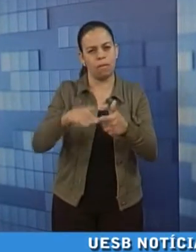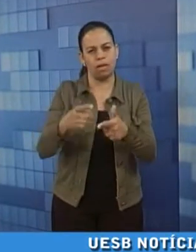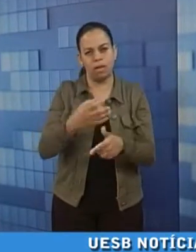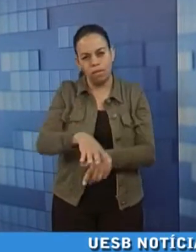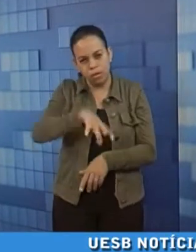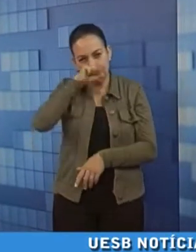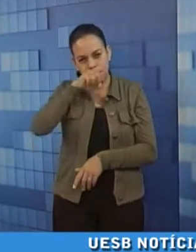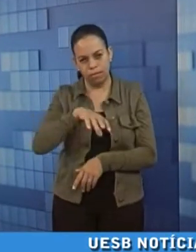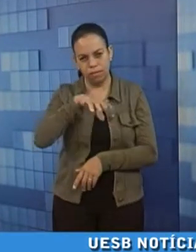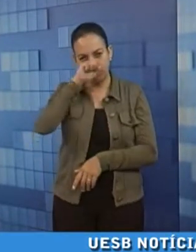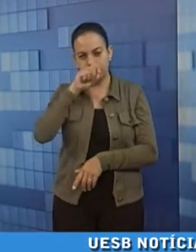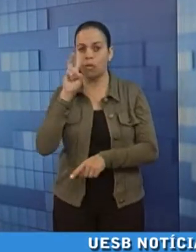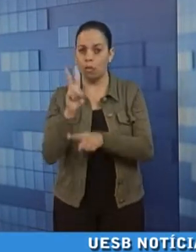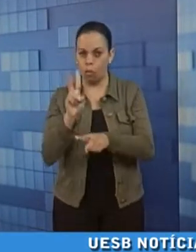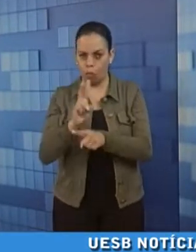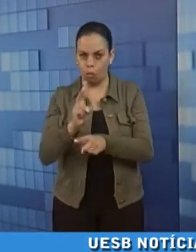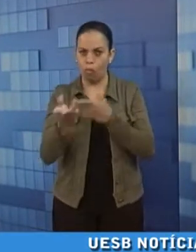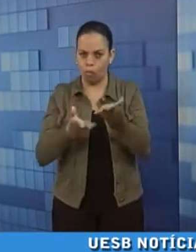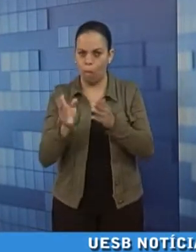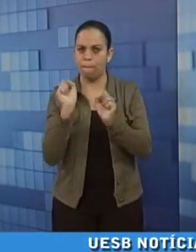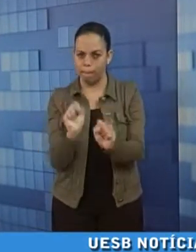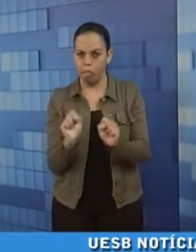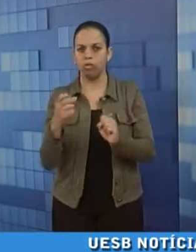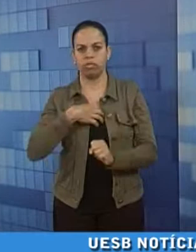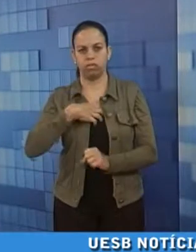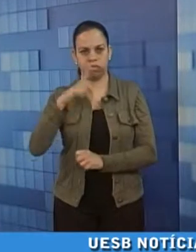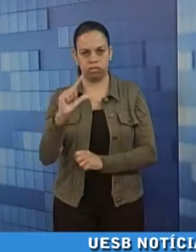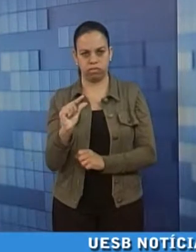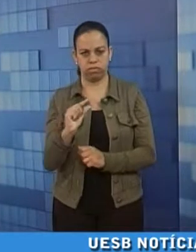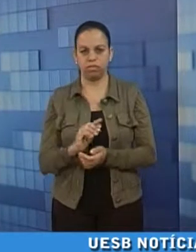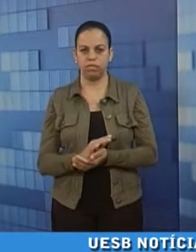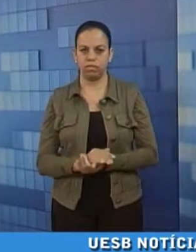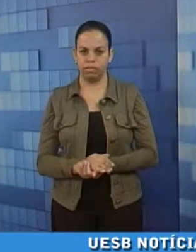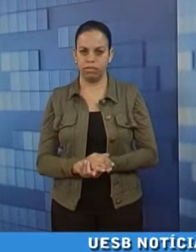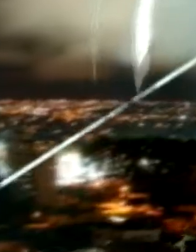respiratórios. Alguns cuidados podem amenizar esses sintomas.